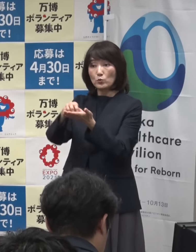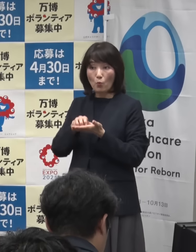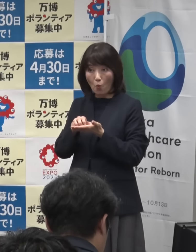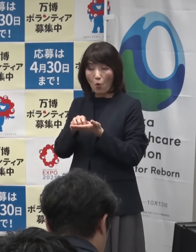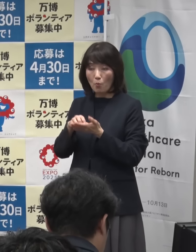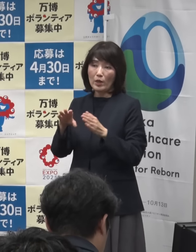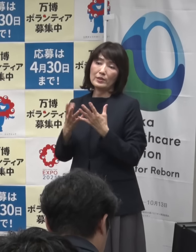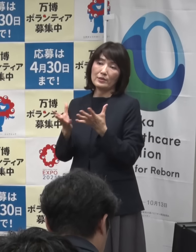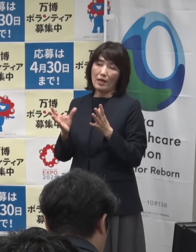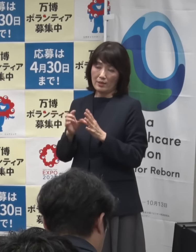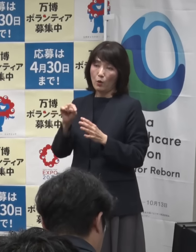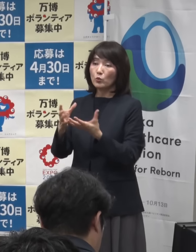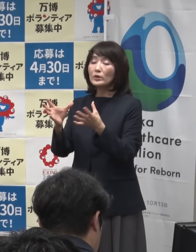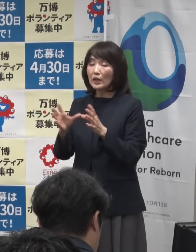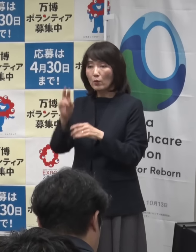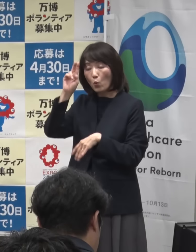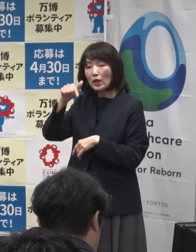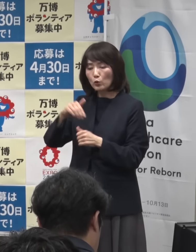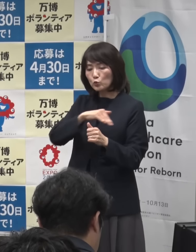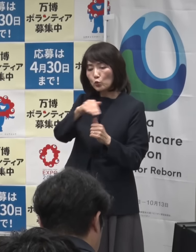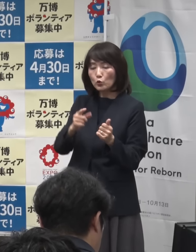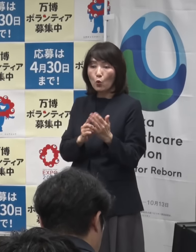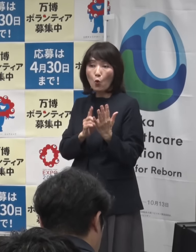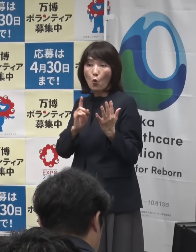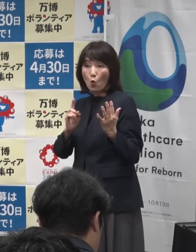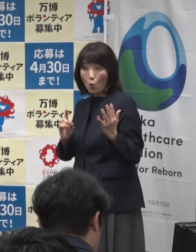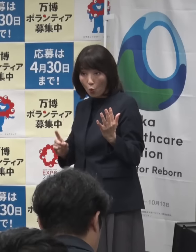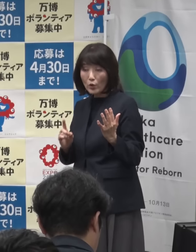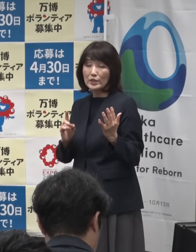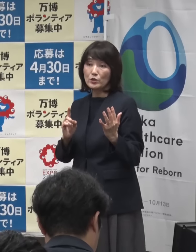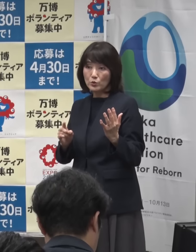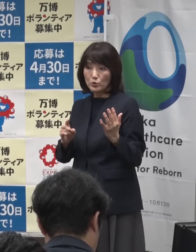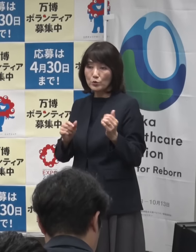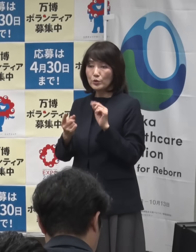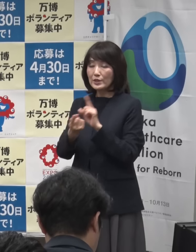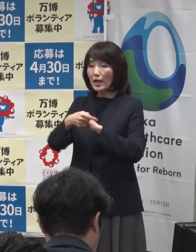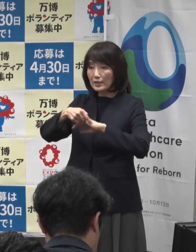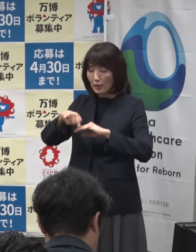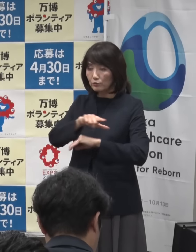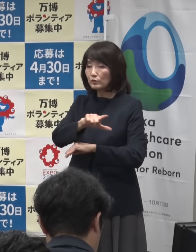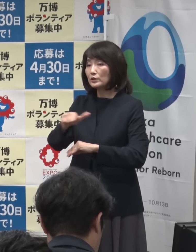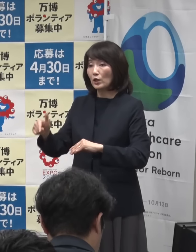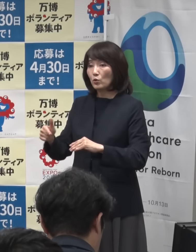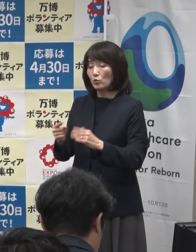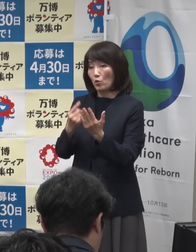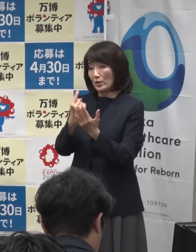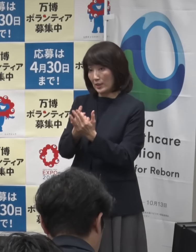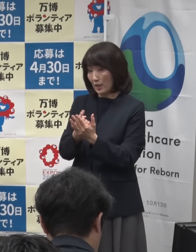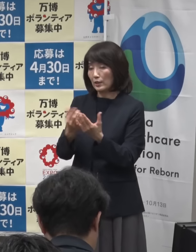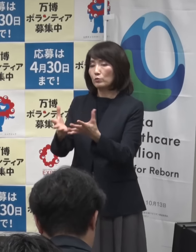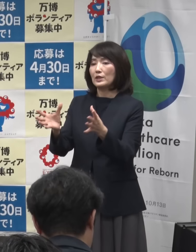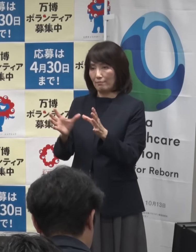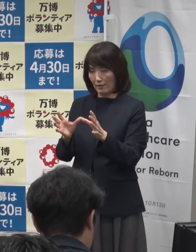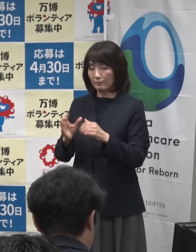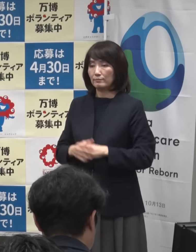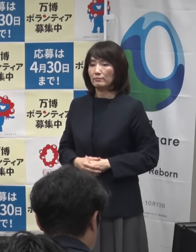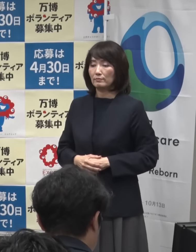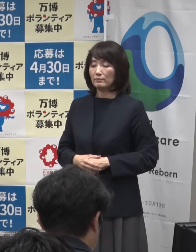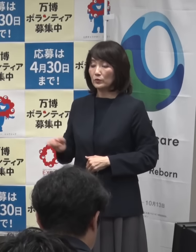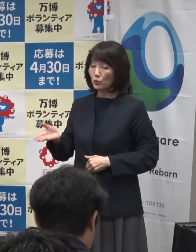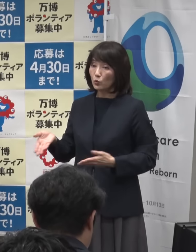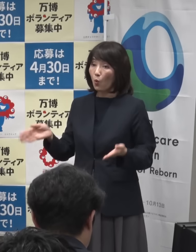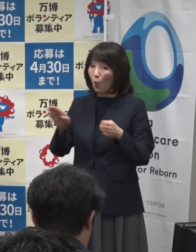であります。またこの団体は大阪府孤独孤立対策公民連携プラットフォームの参画団体であります。折り鶴を通じてですね、